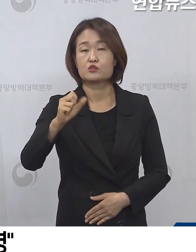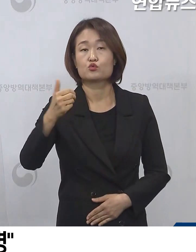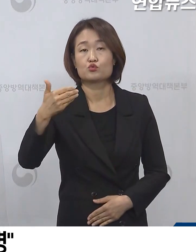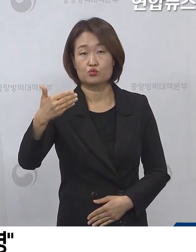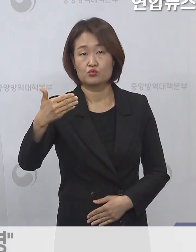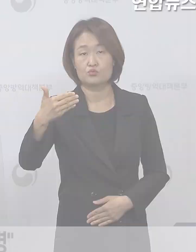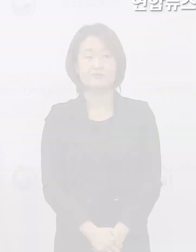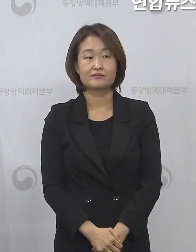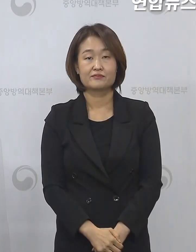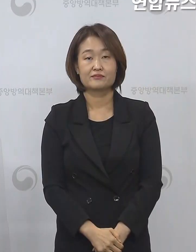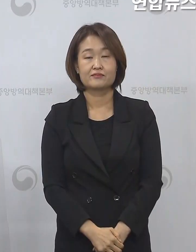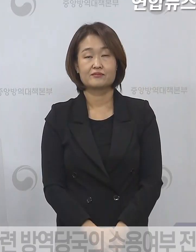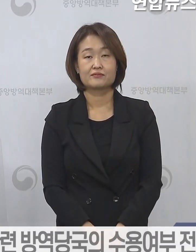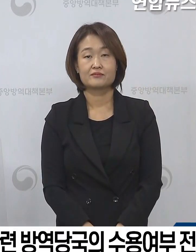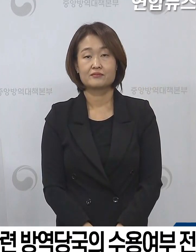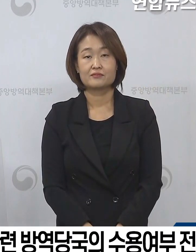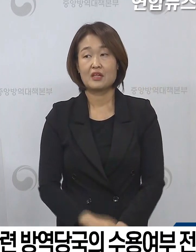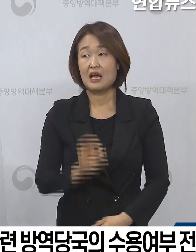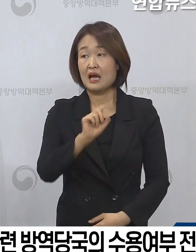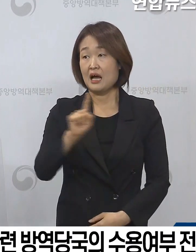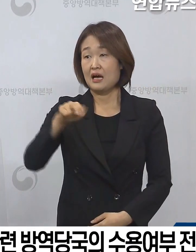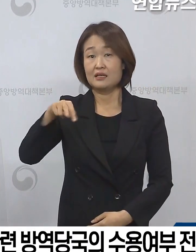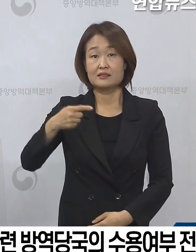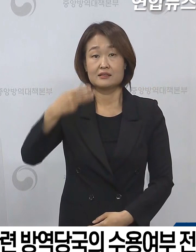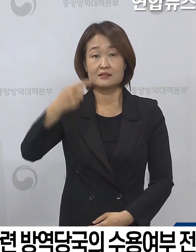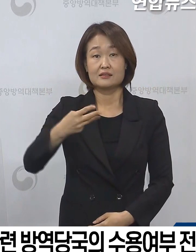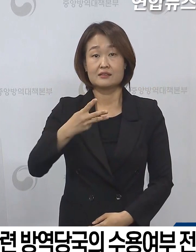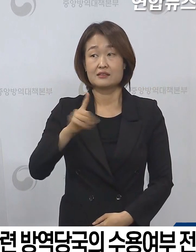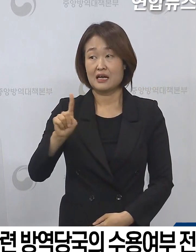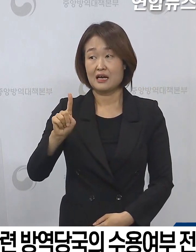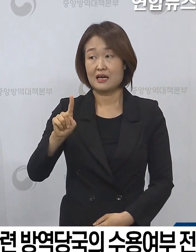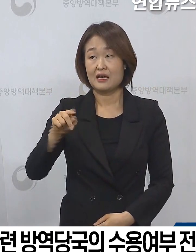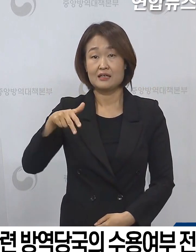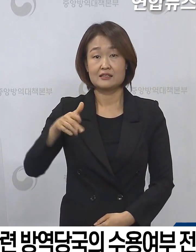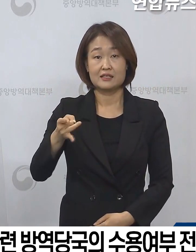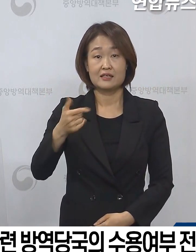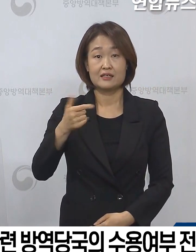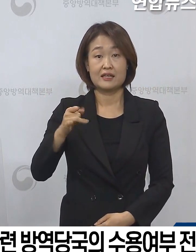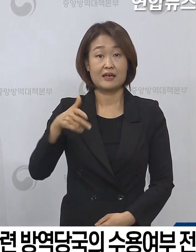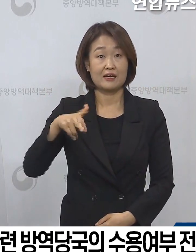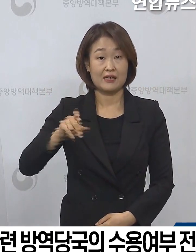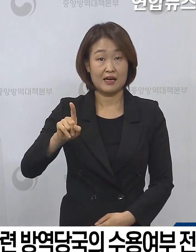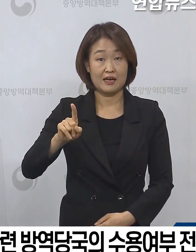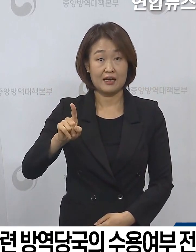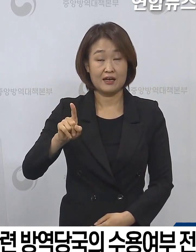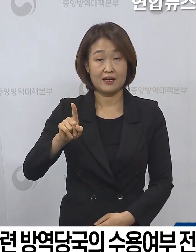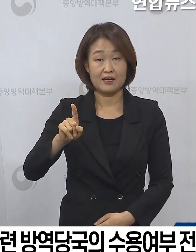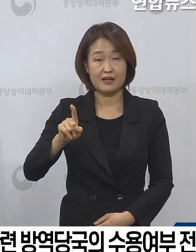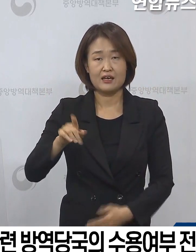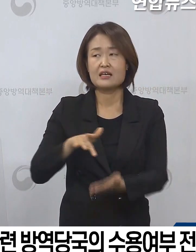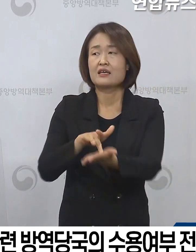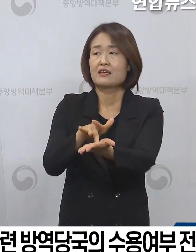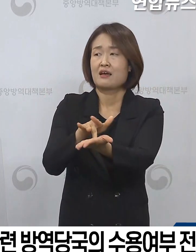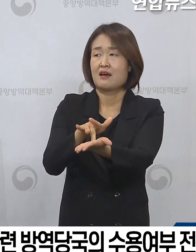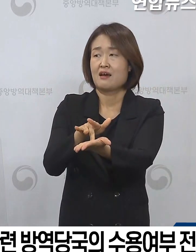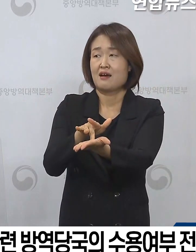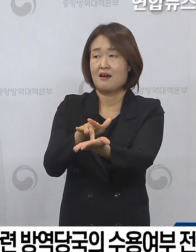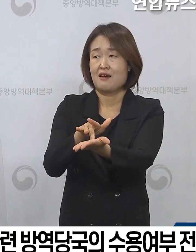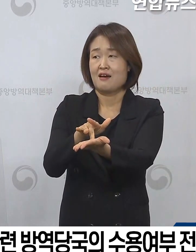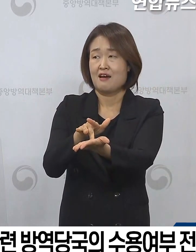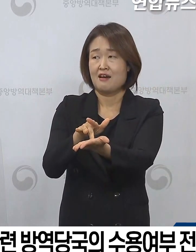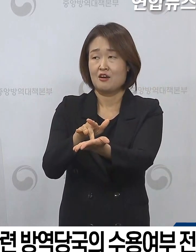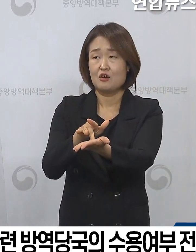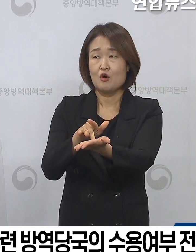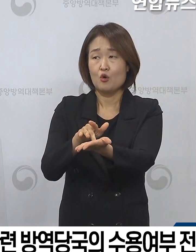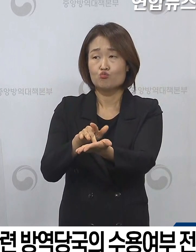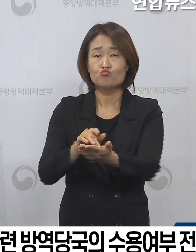입니다 아스트라제네카 드 110 악보 관련해서 제약사들의 면책 요구가 많은 것으로 알고 있다라고